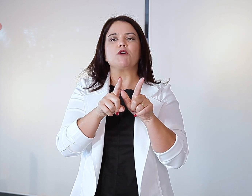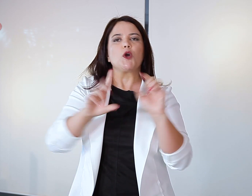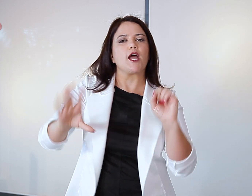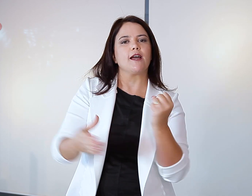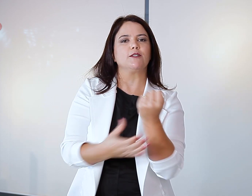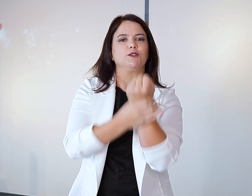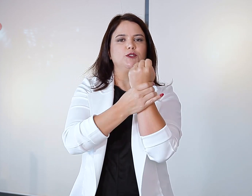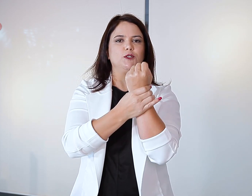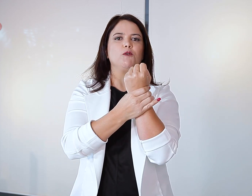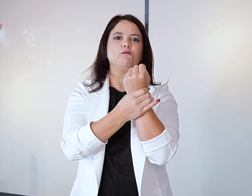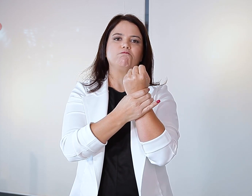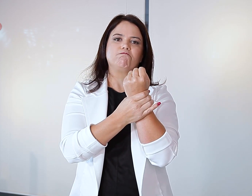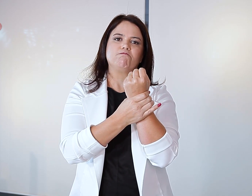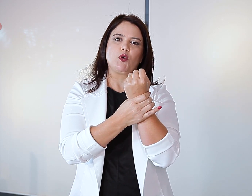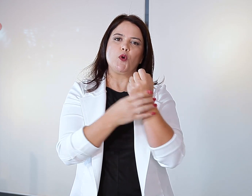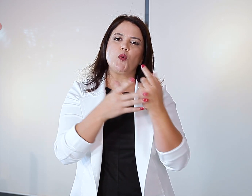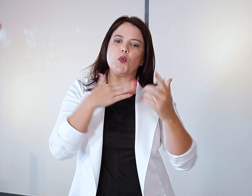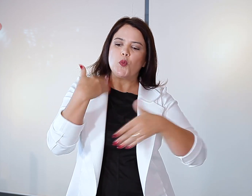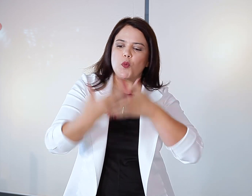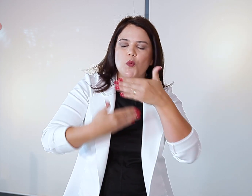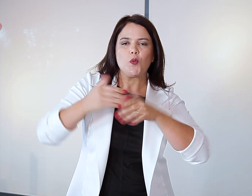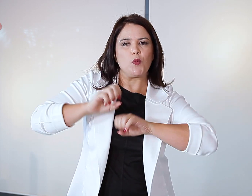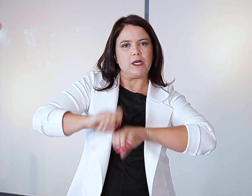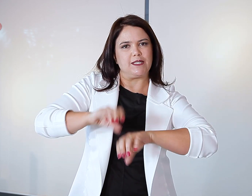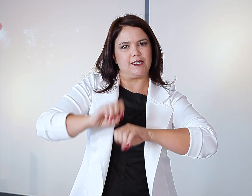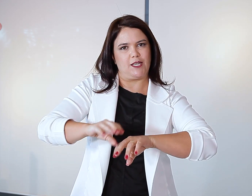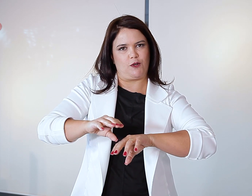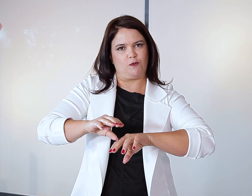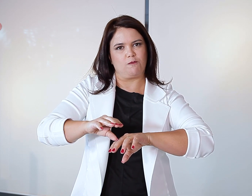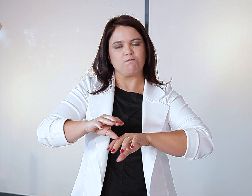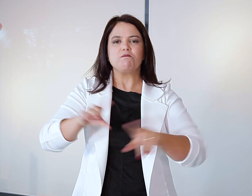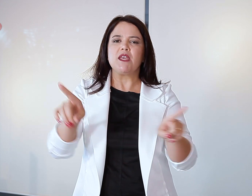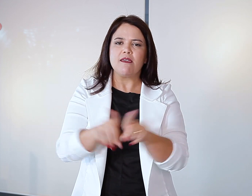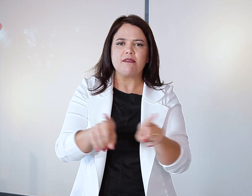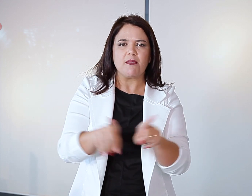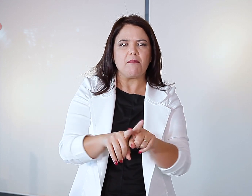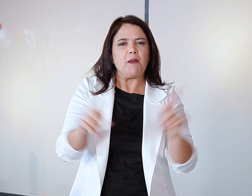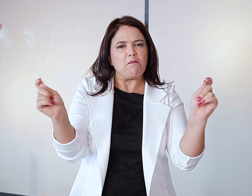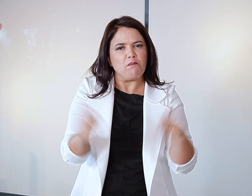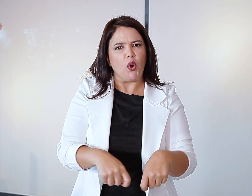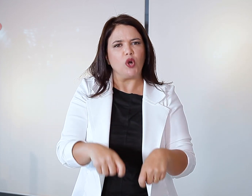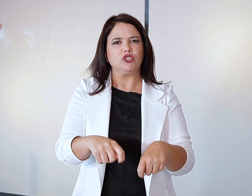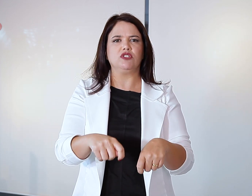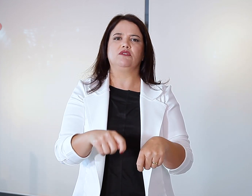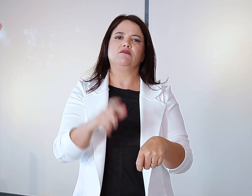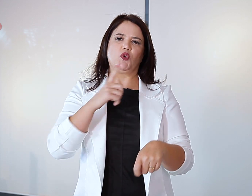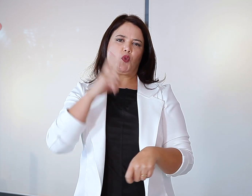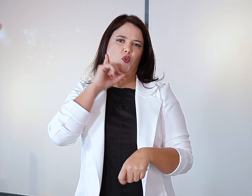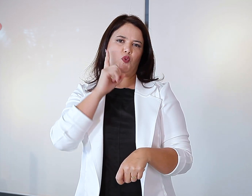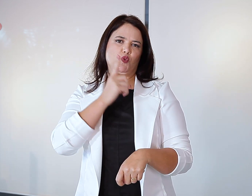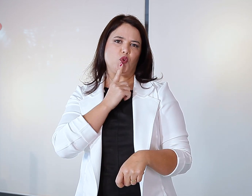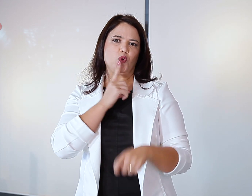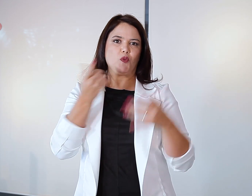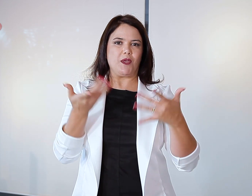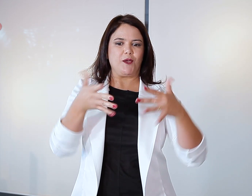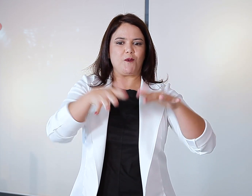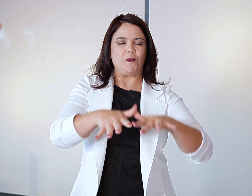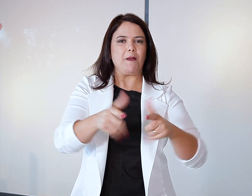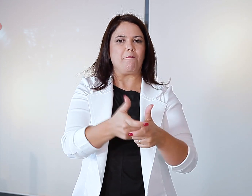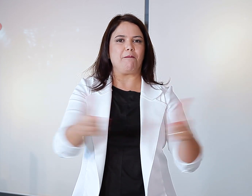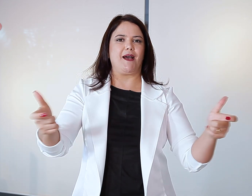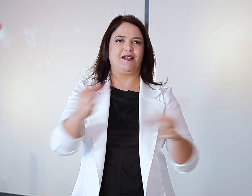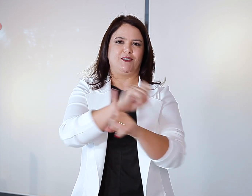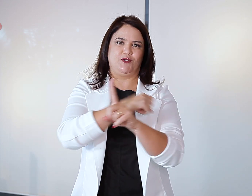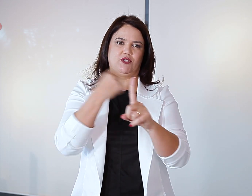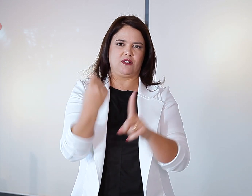seja assegurado o acesso, o ensino e também que seja possível ao surdo estar incluído na sociedade